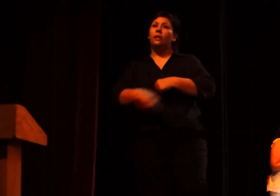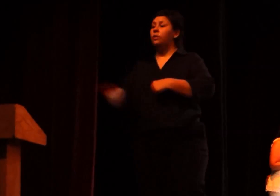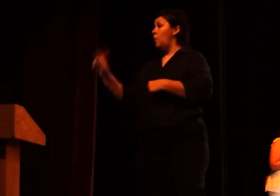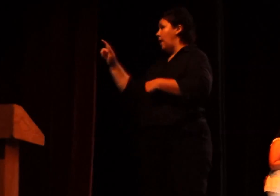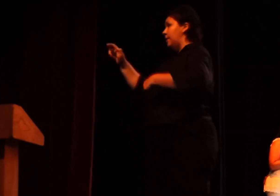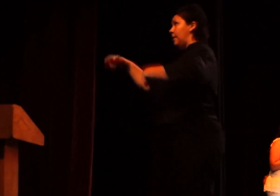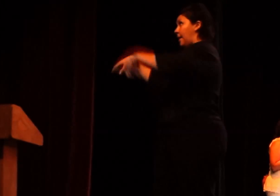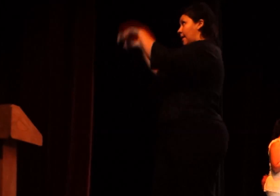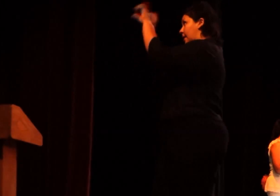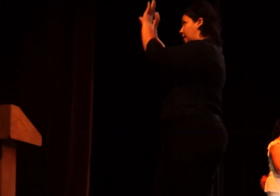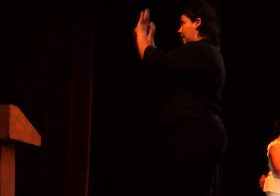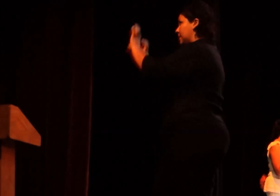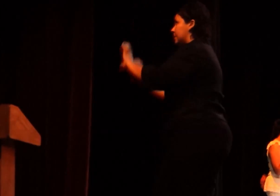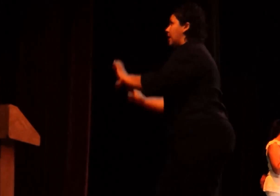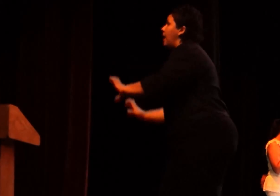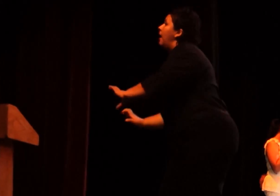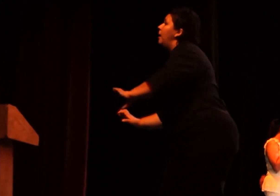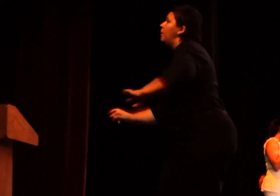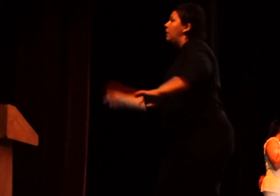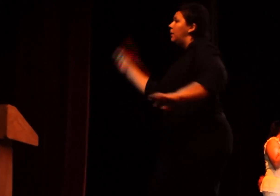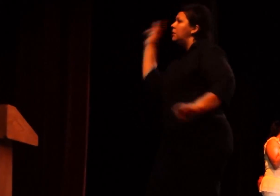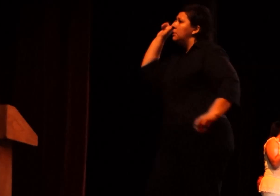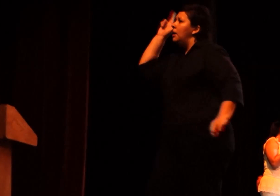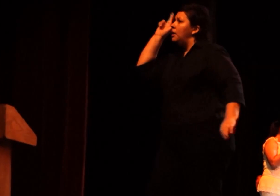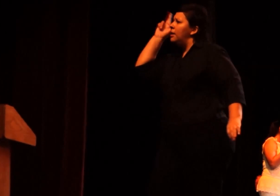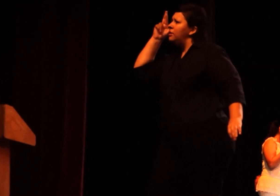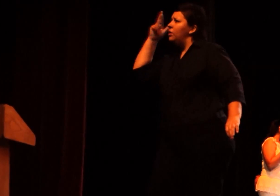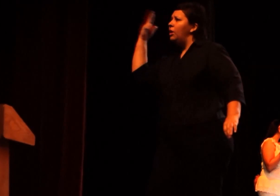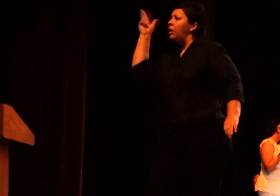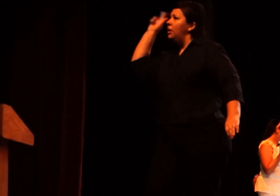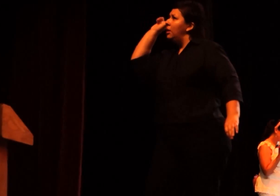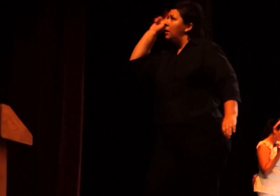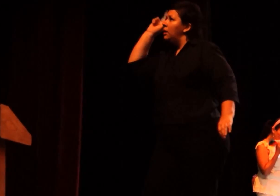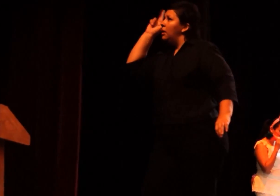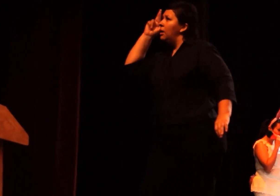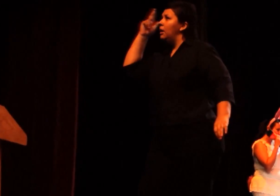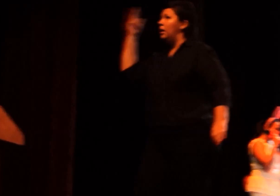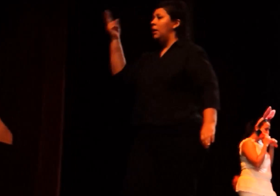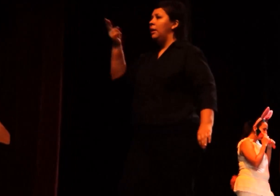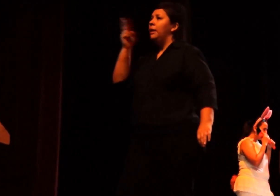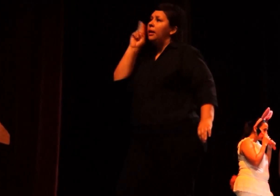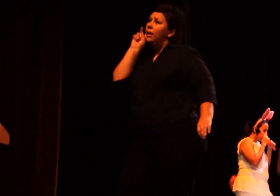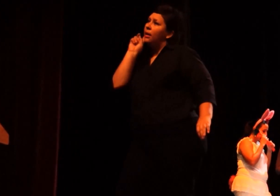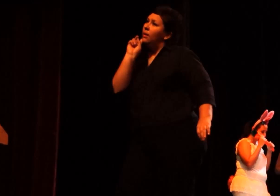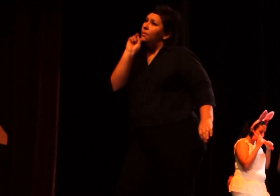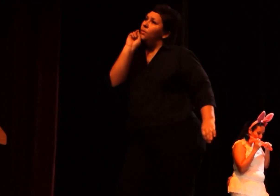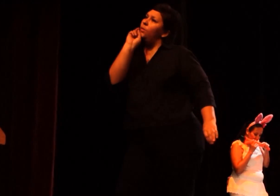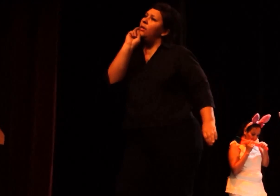Mientras tanto, en las jaulas están los conejos.